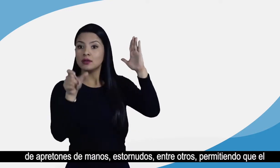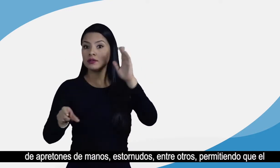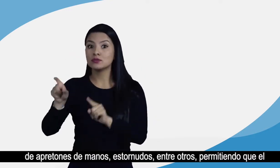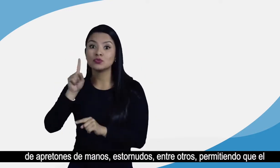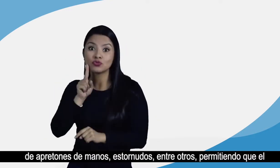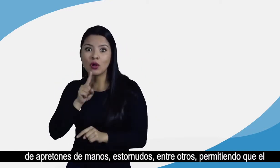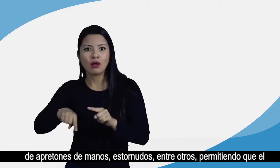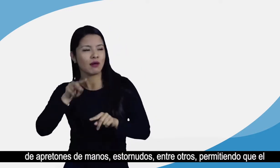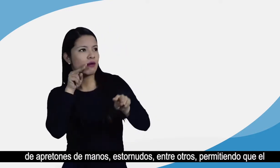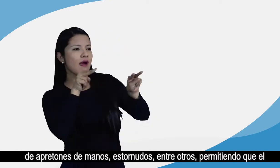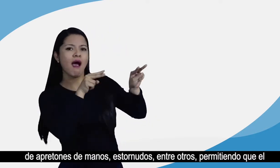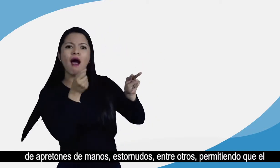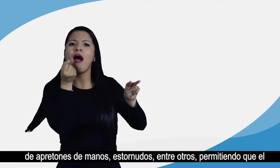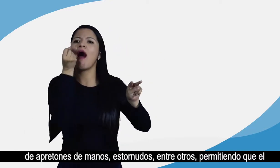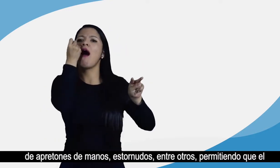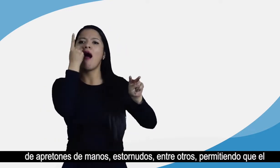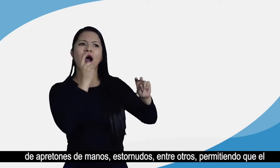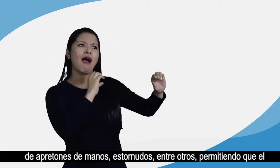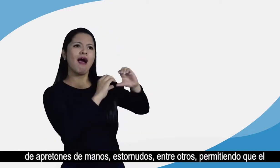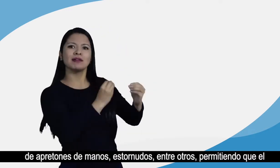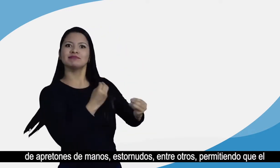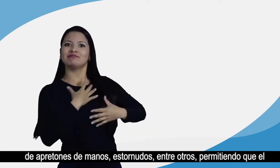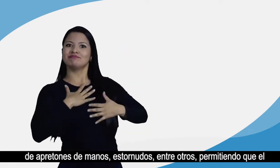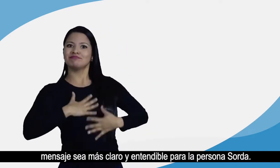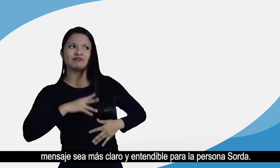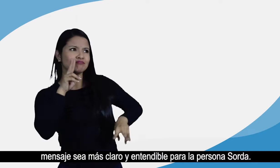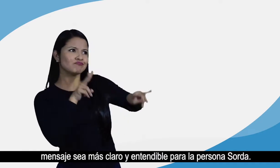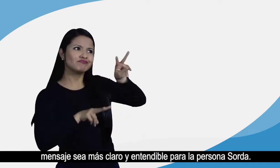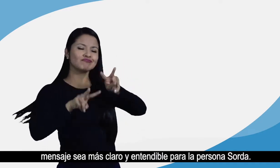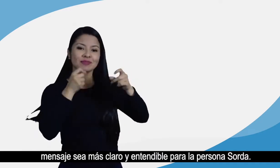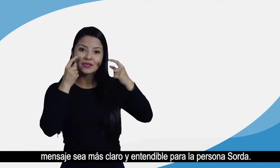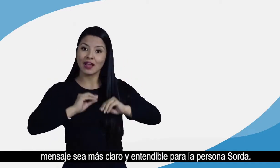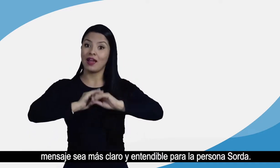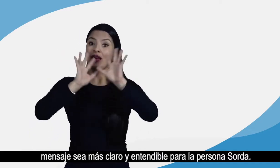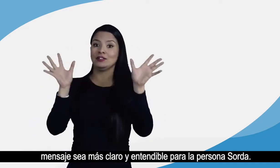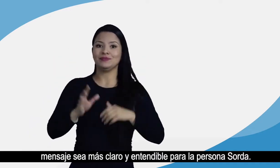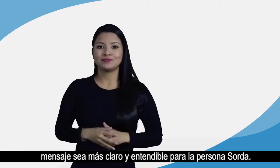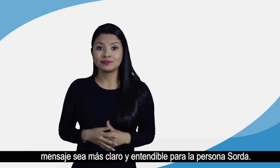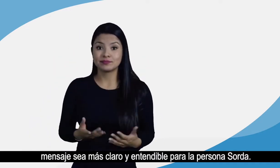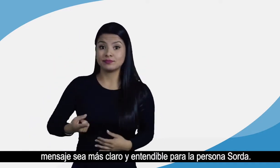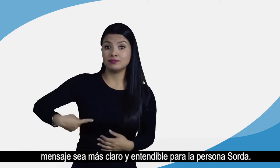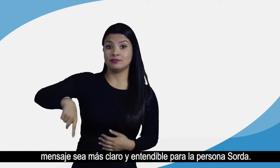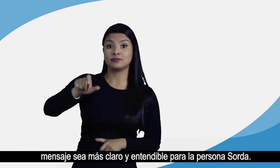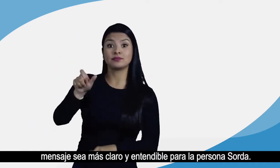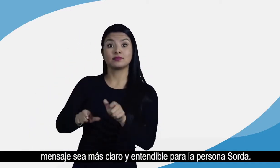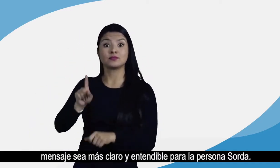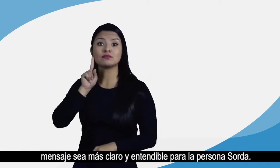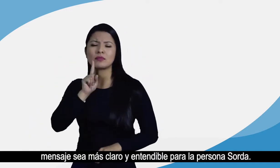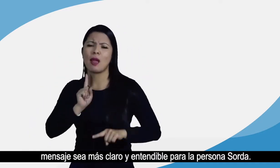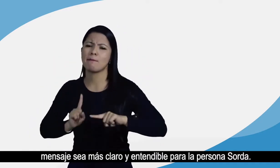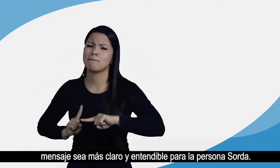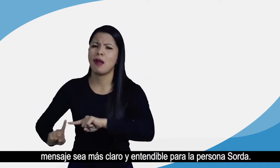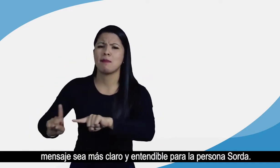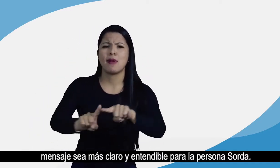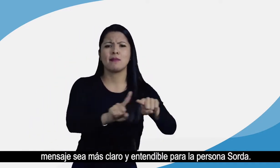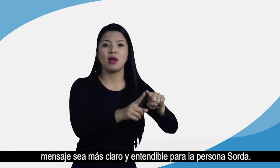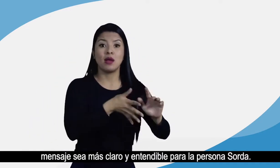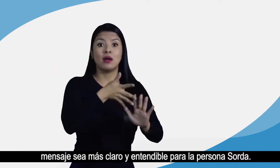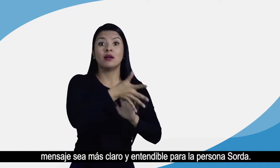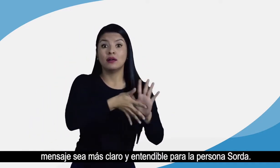estornudos, entre otros, permitiendo que el mensaje sea más claro y entendible para las personas sordas.